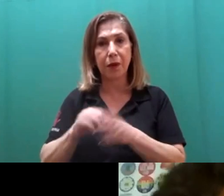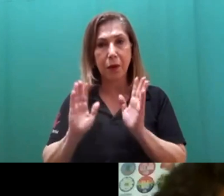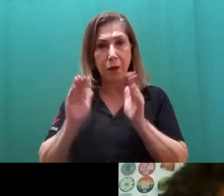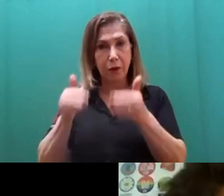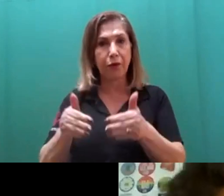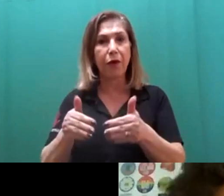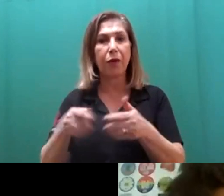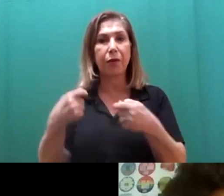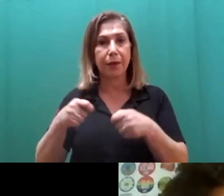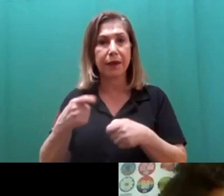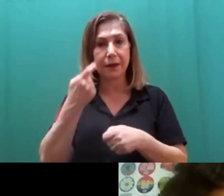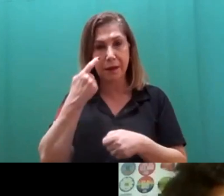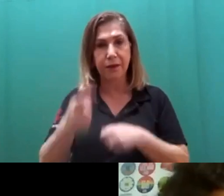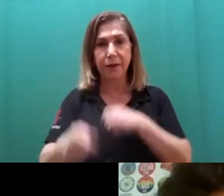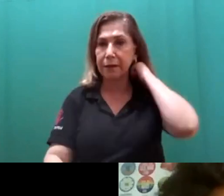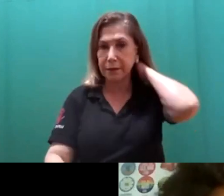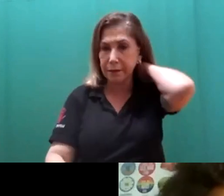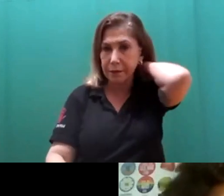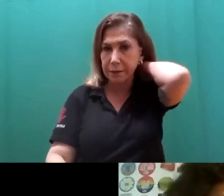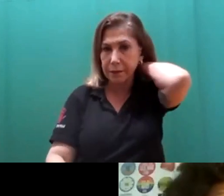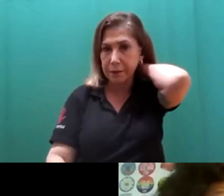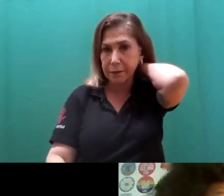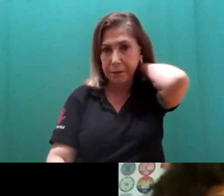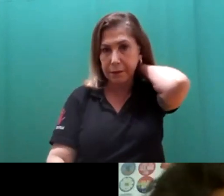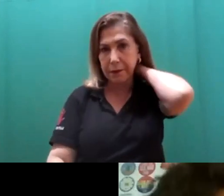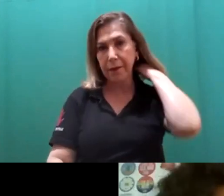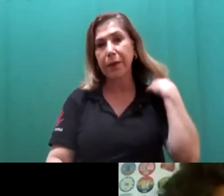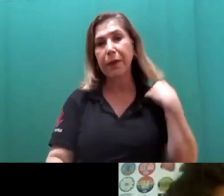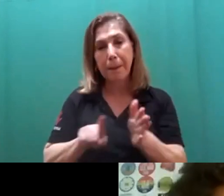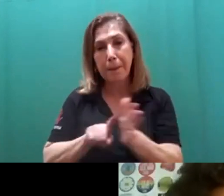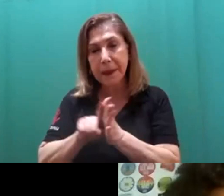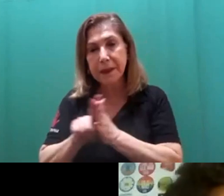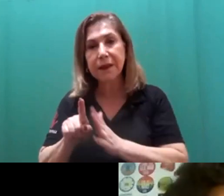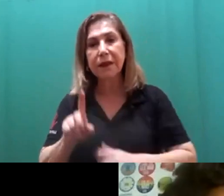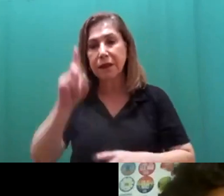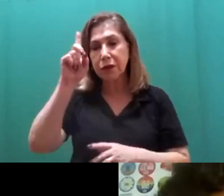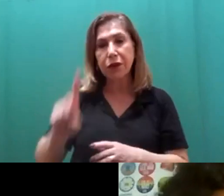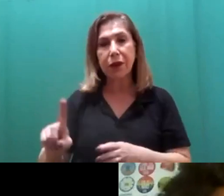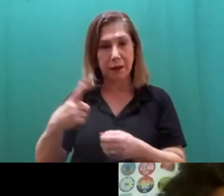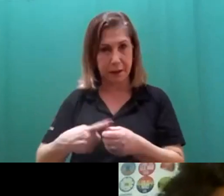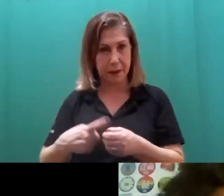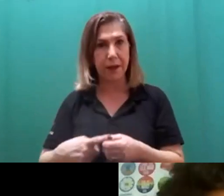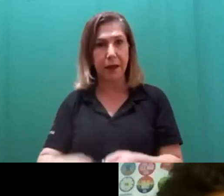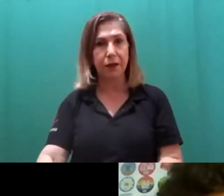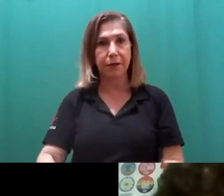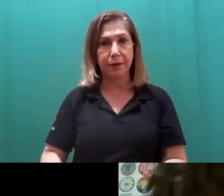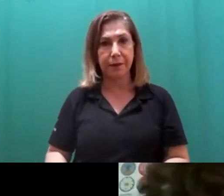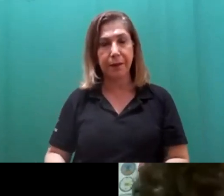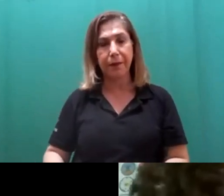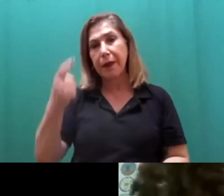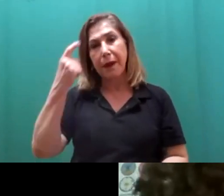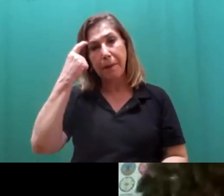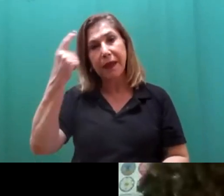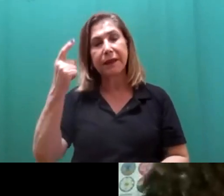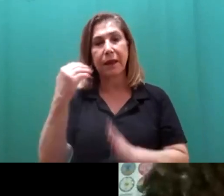precisa ter dentro da agroecologia, esses olhares que estudam a cidade, o direito à cidade, né, para a gente poder pensar outros